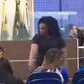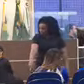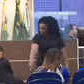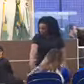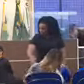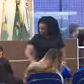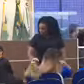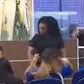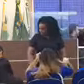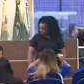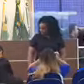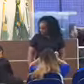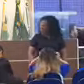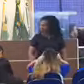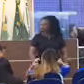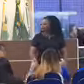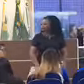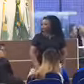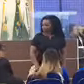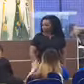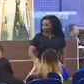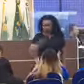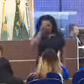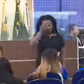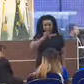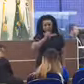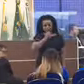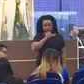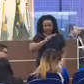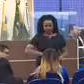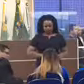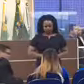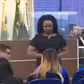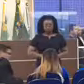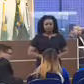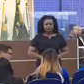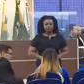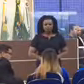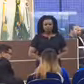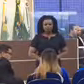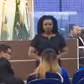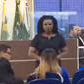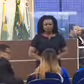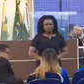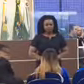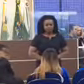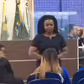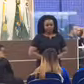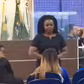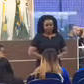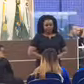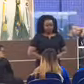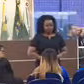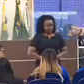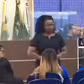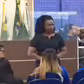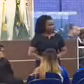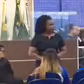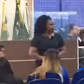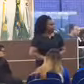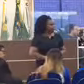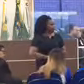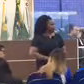nos últimos anos, isso também aconteceu e vai ocorrer certamente em todos os demais anos aí das nossas futuras legislaturas. A expectativa é de um